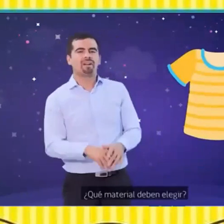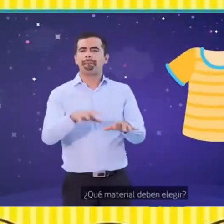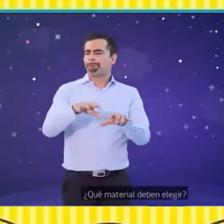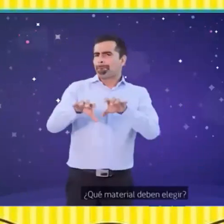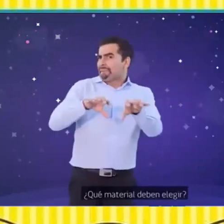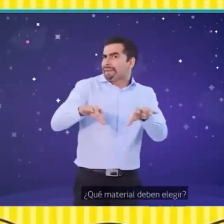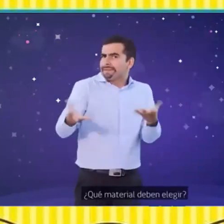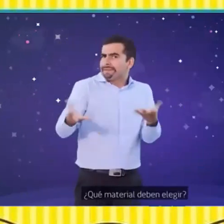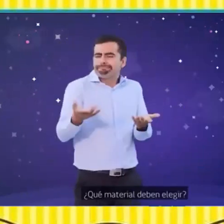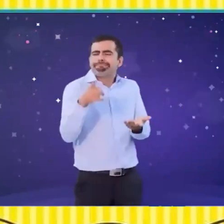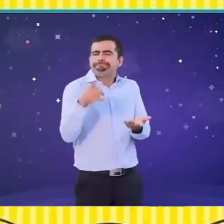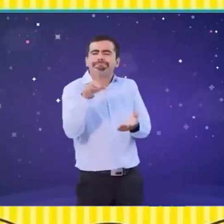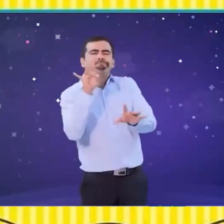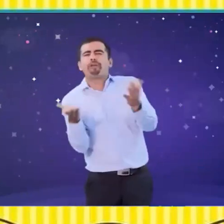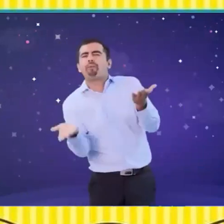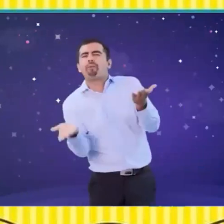¿Qué material deben elegir?